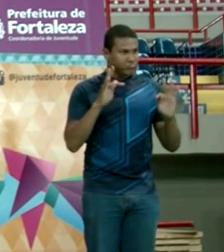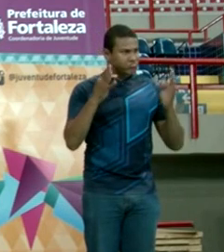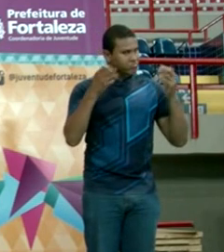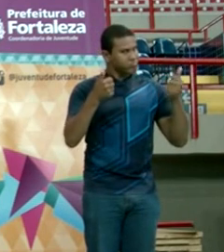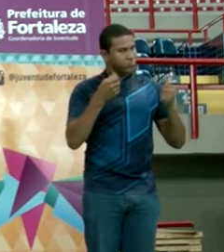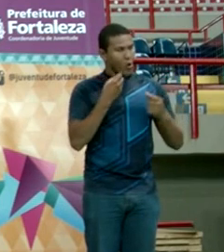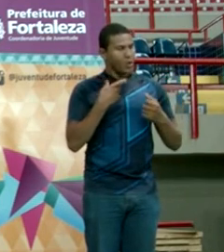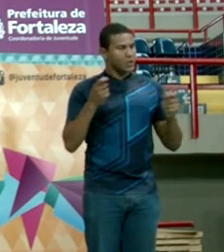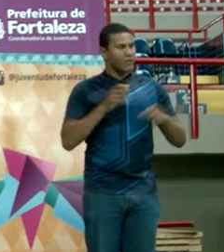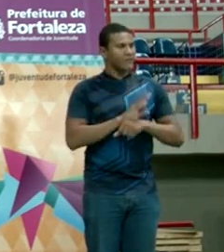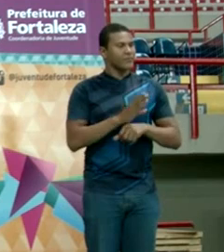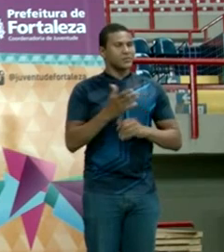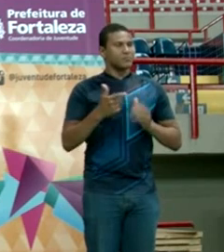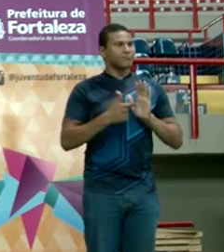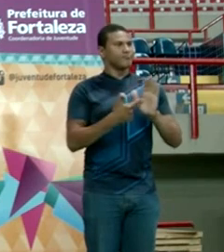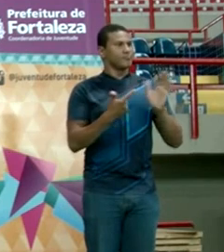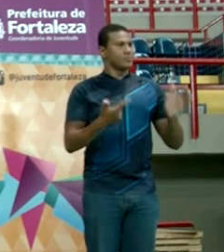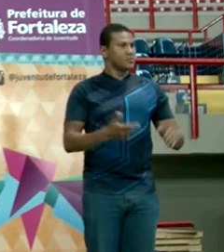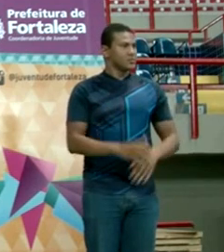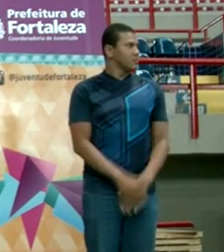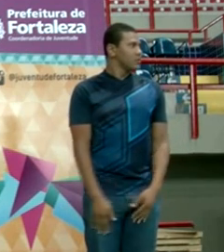lá.